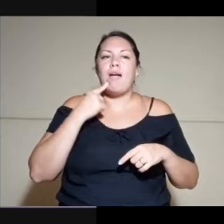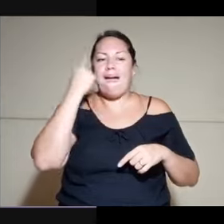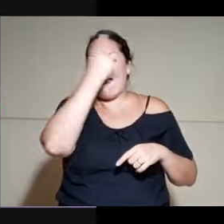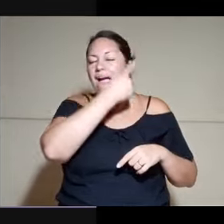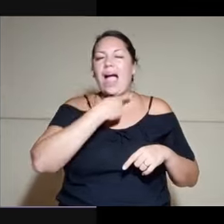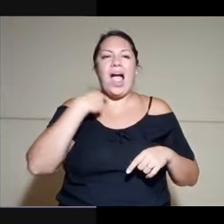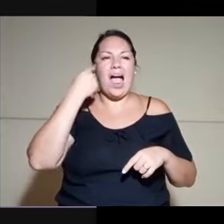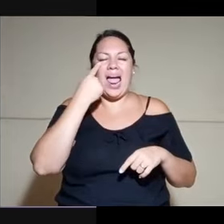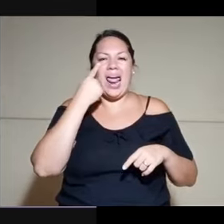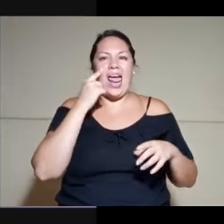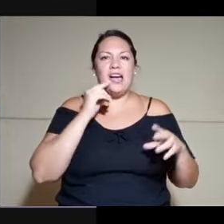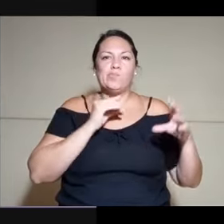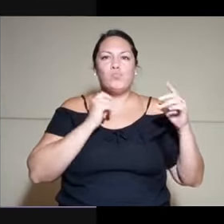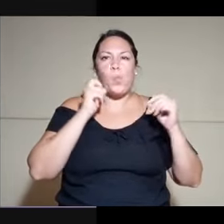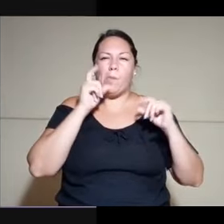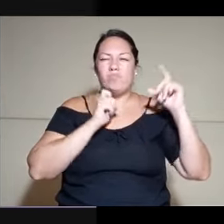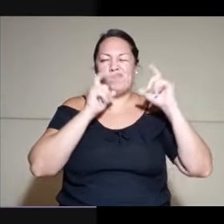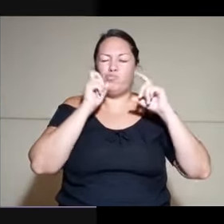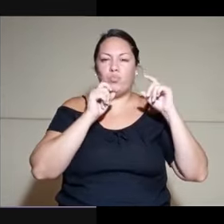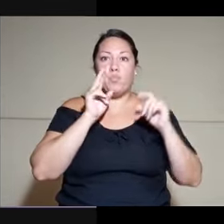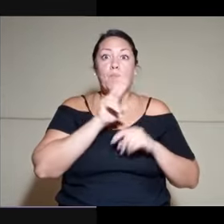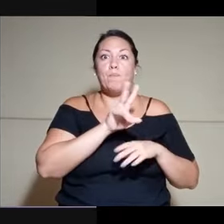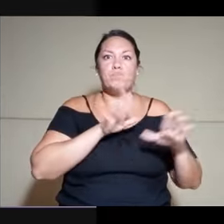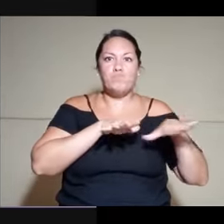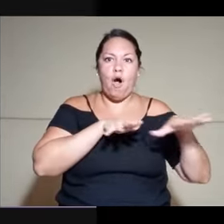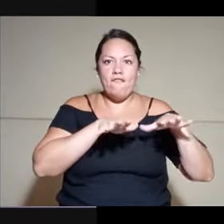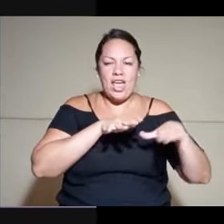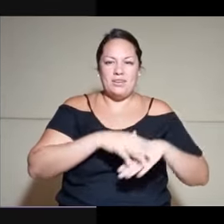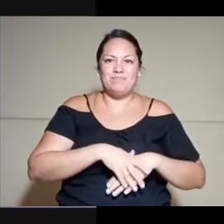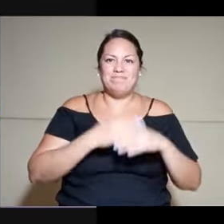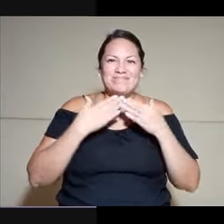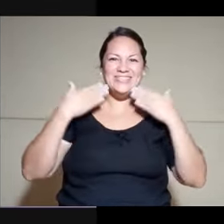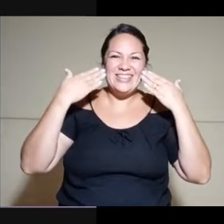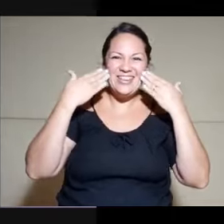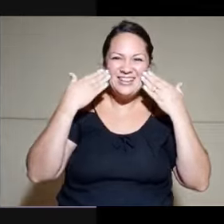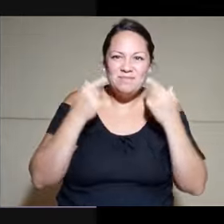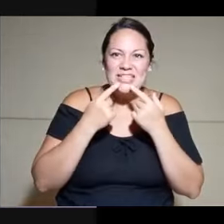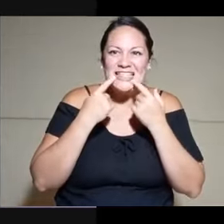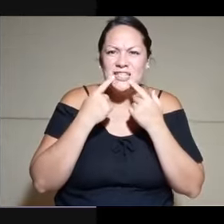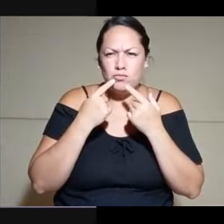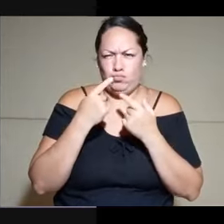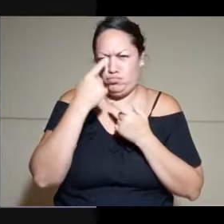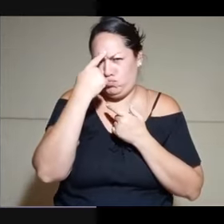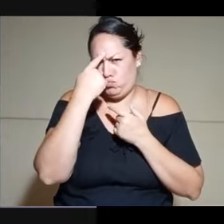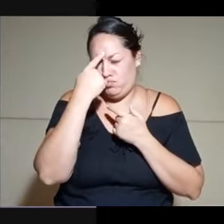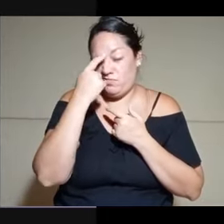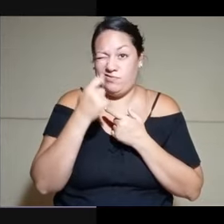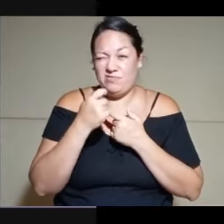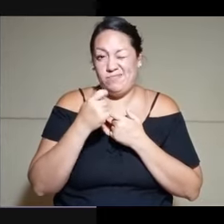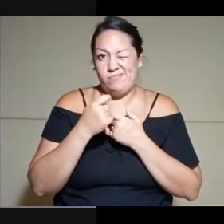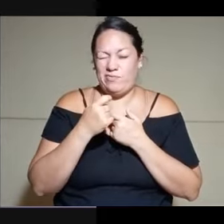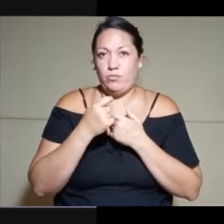El nervio facial es el nervio que nos da la movilidad a la cara. Es el que inerva todos los músculos de la cara y nos permite